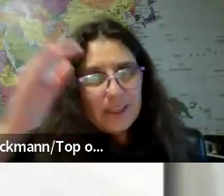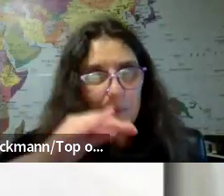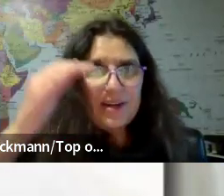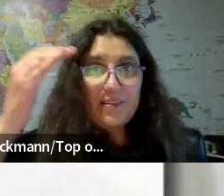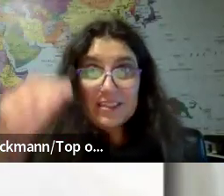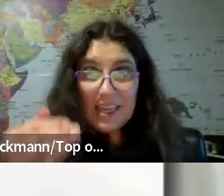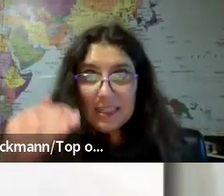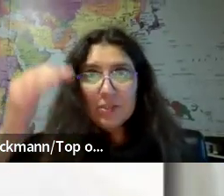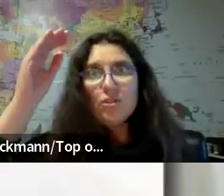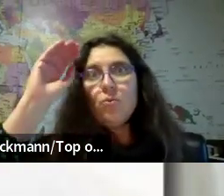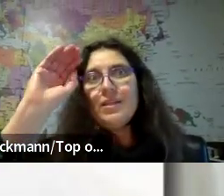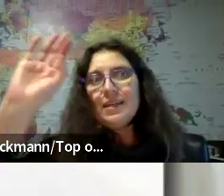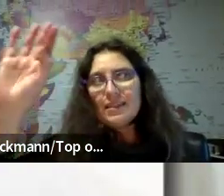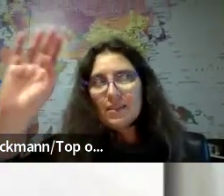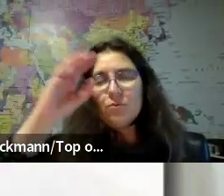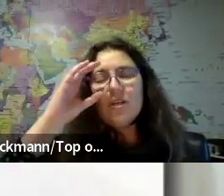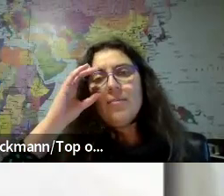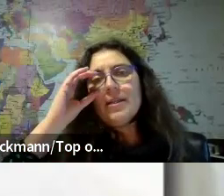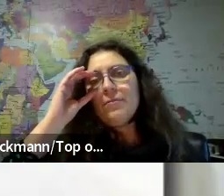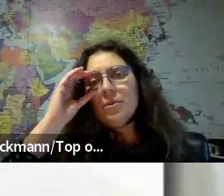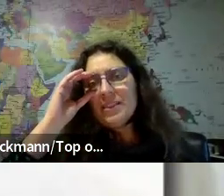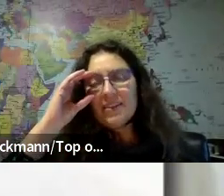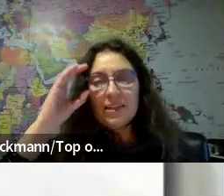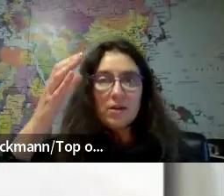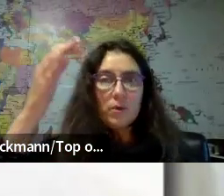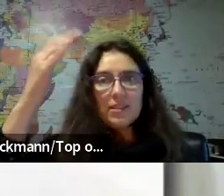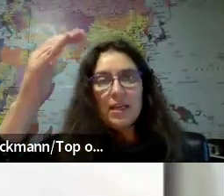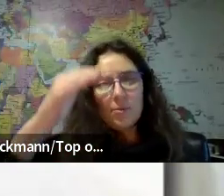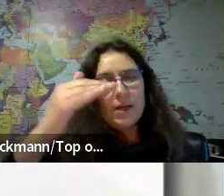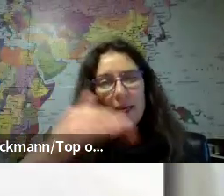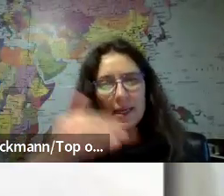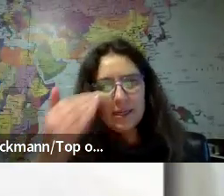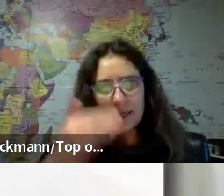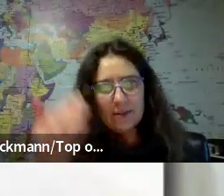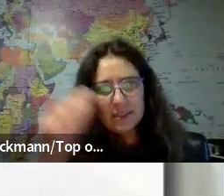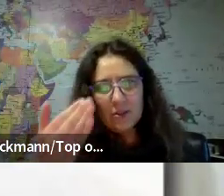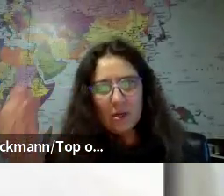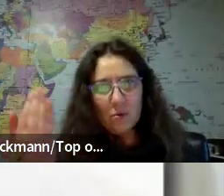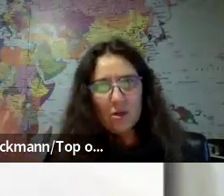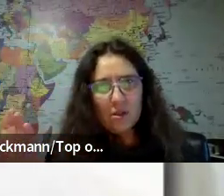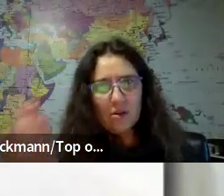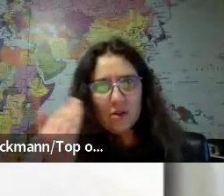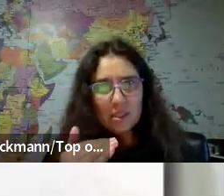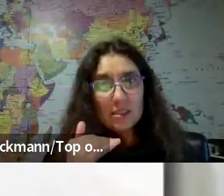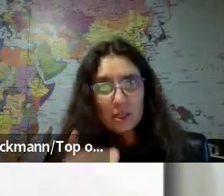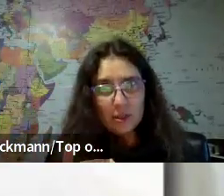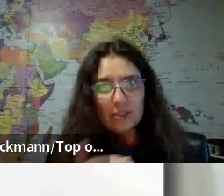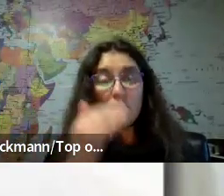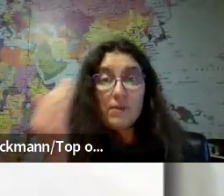igual ustedes pueden revisar el decreto 50 que está subido en la plataforma y se van a dar cuenta y pueden ahí ir revisando cada uno de los datos.